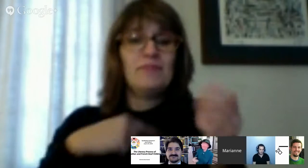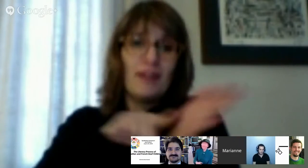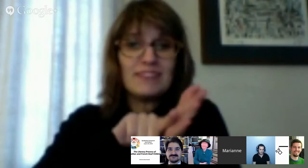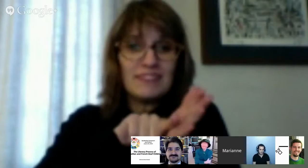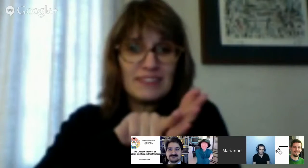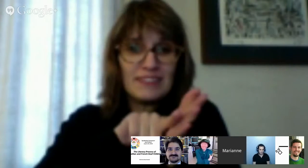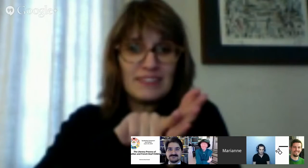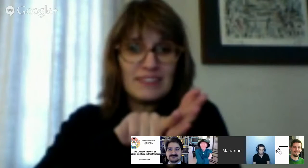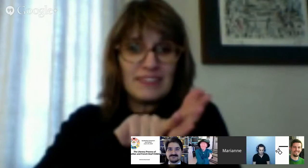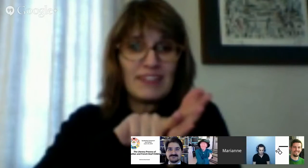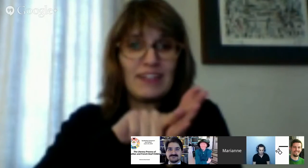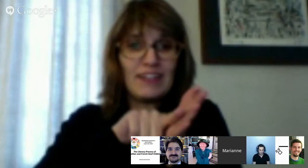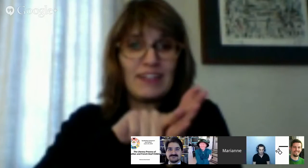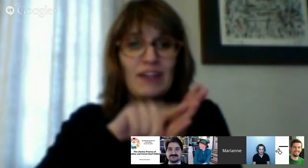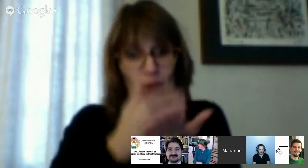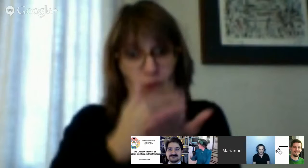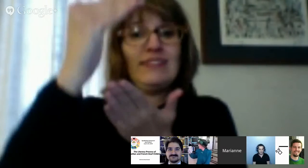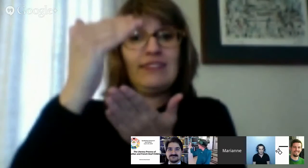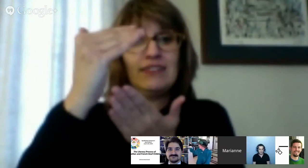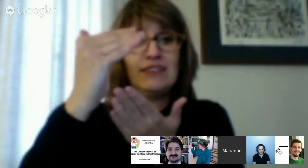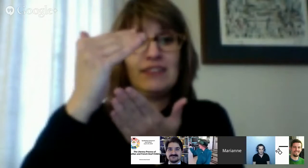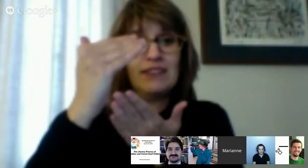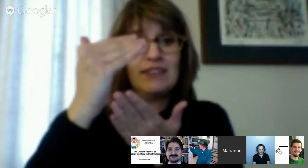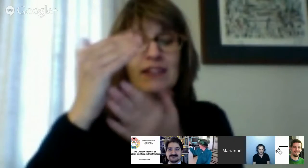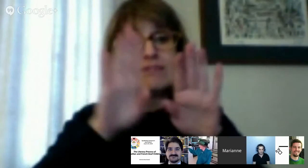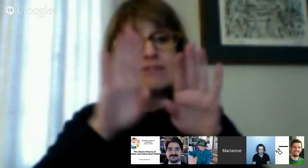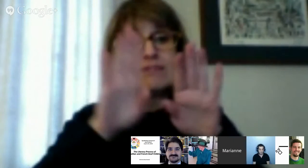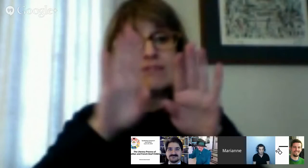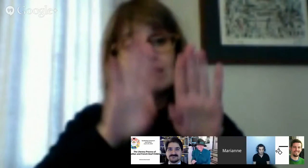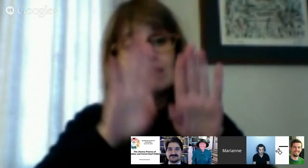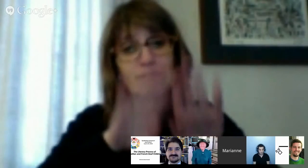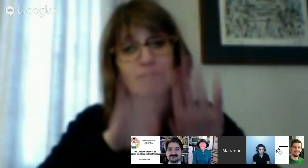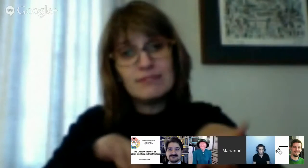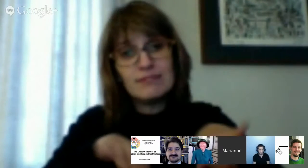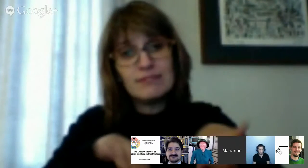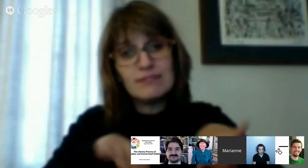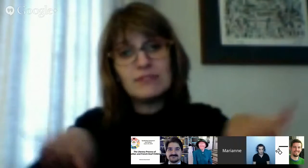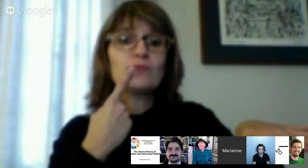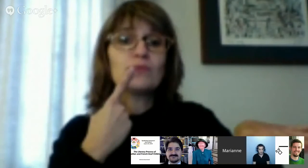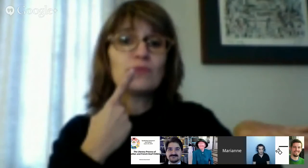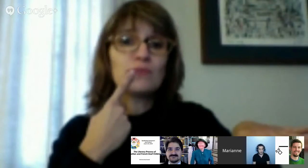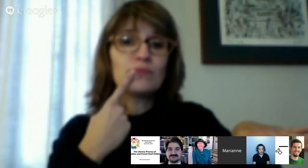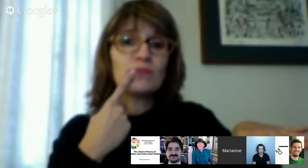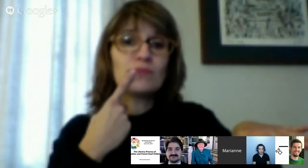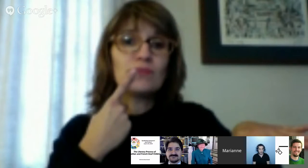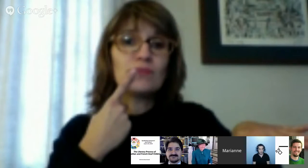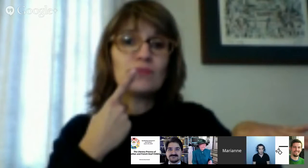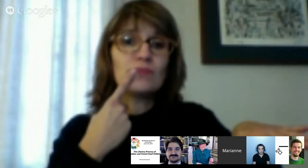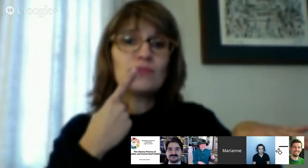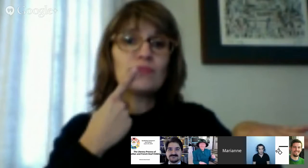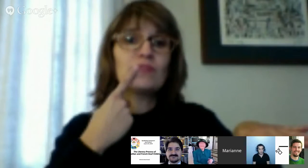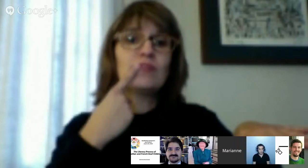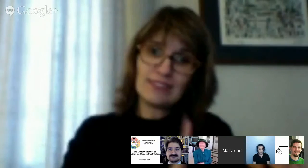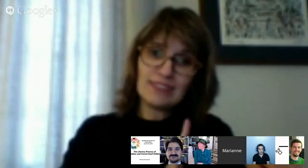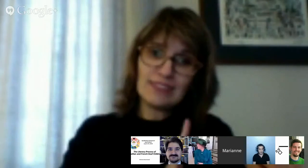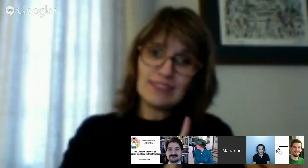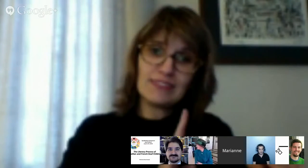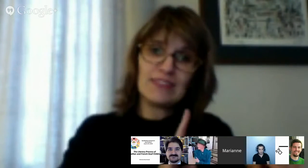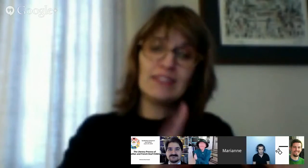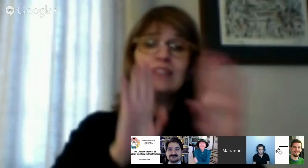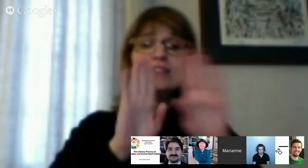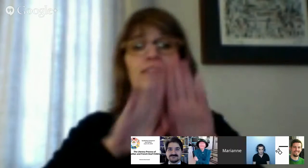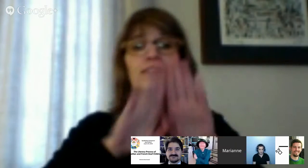desenvolvidas aqui no Brasil. As pesquisas, a minha pesquisa em particular, começou com